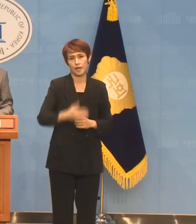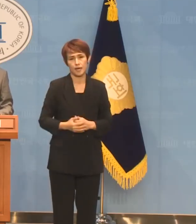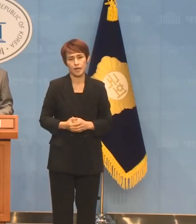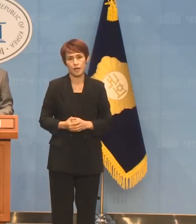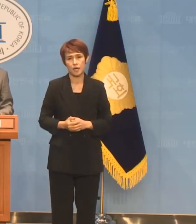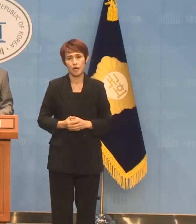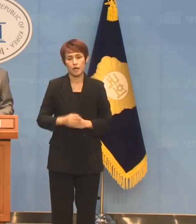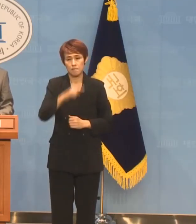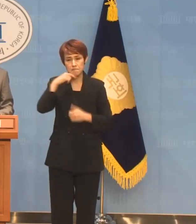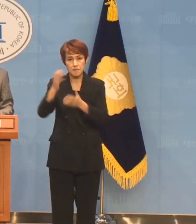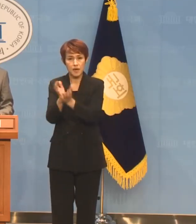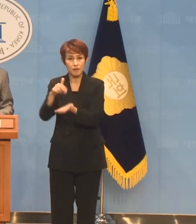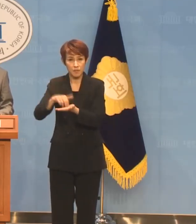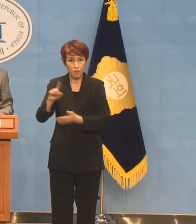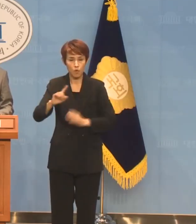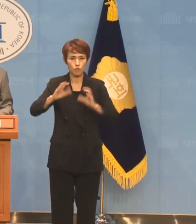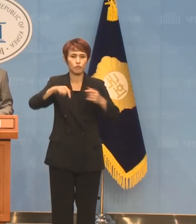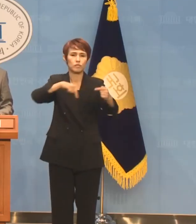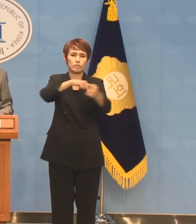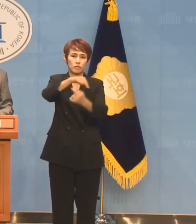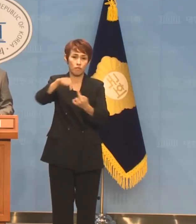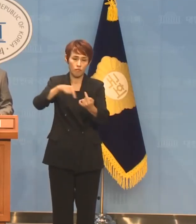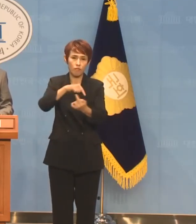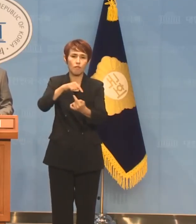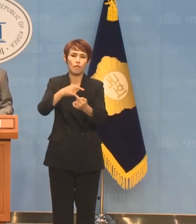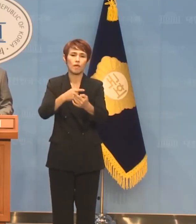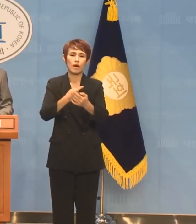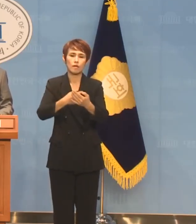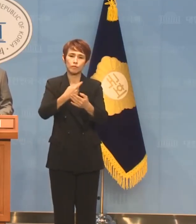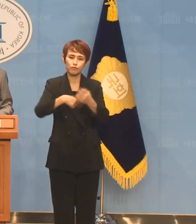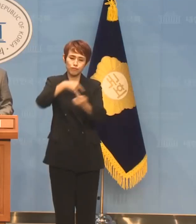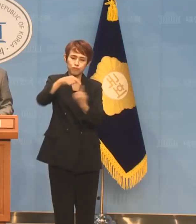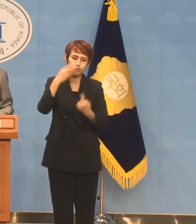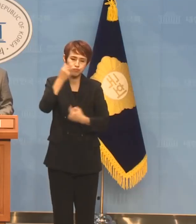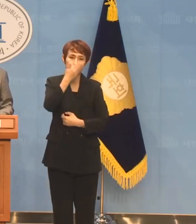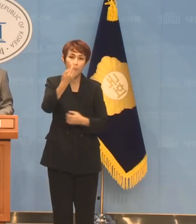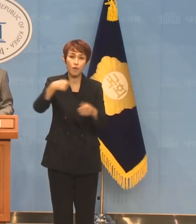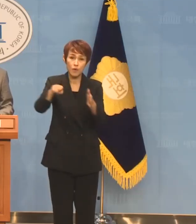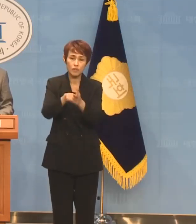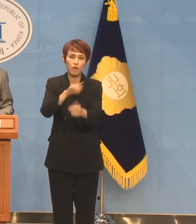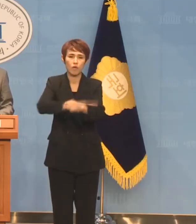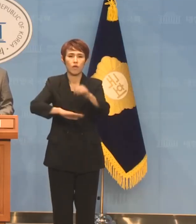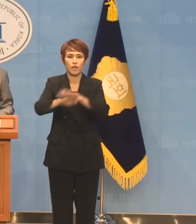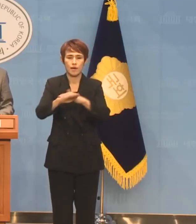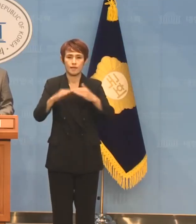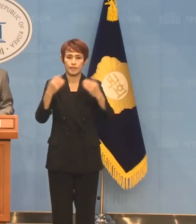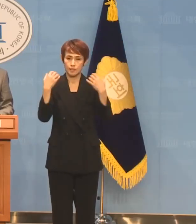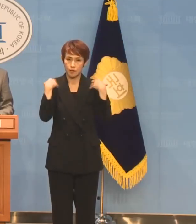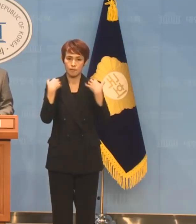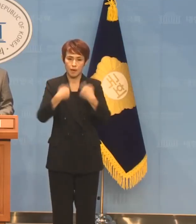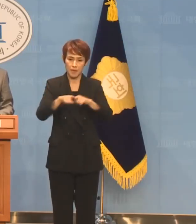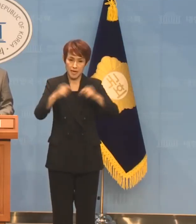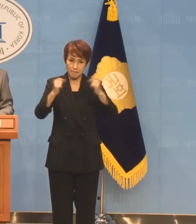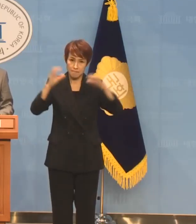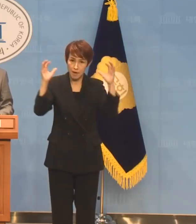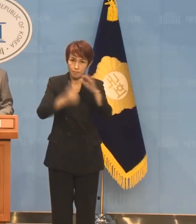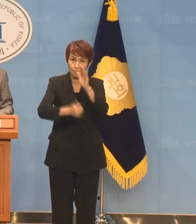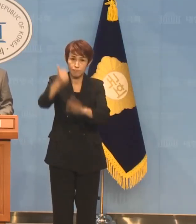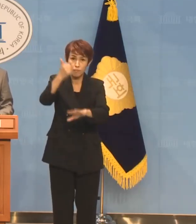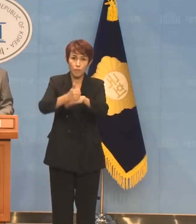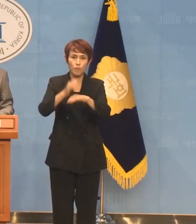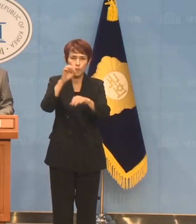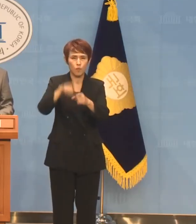국민의힘은 국정 안정을 위한 여야정 협의체의 성공적인 운영을 위해 최선을